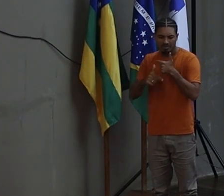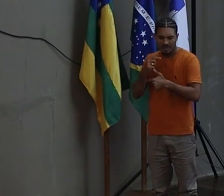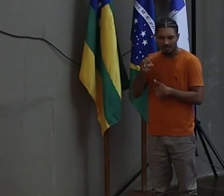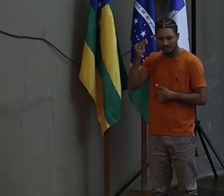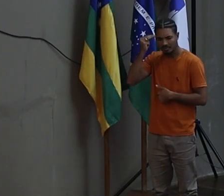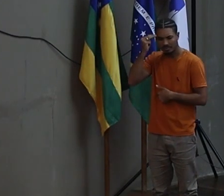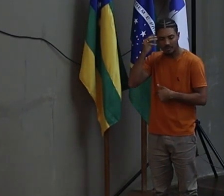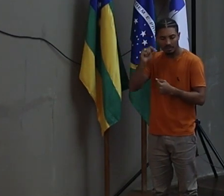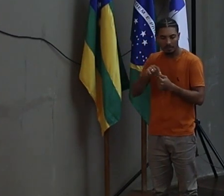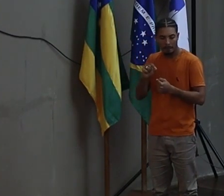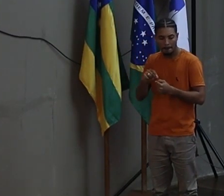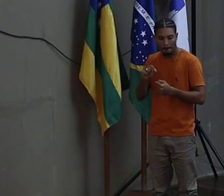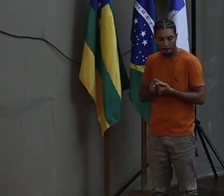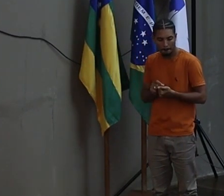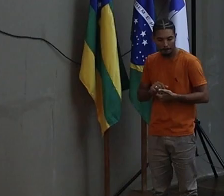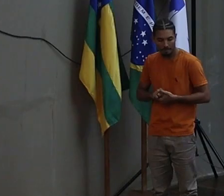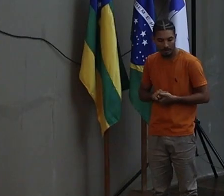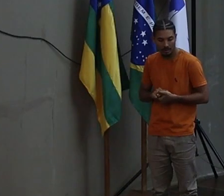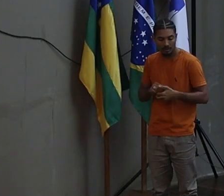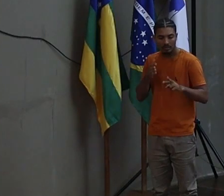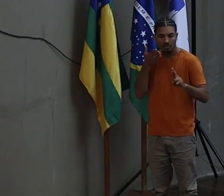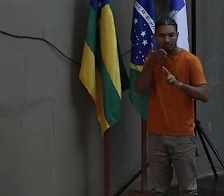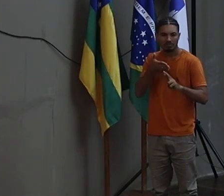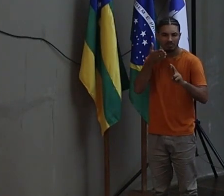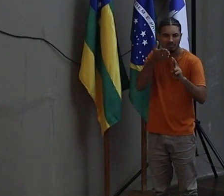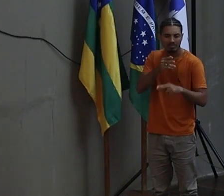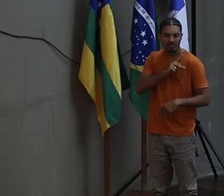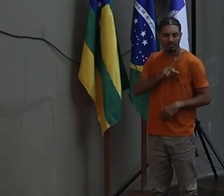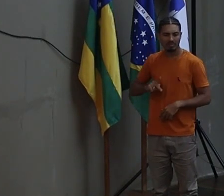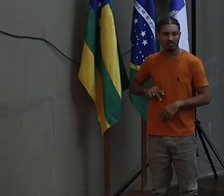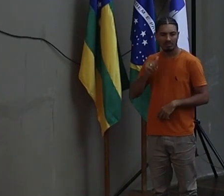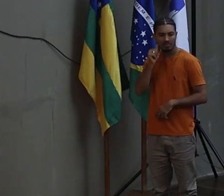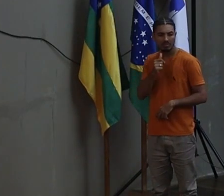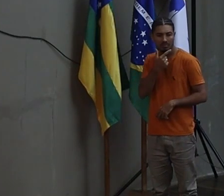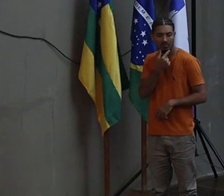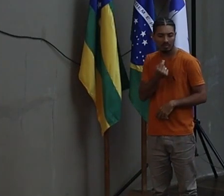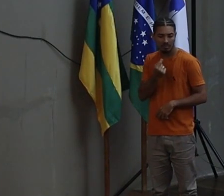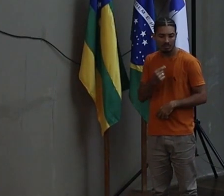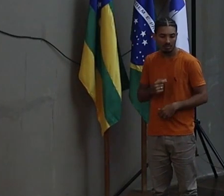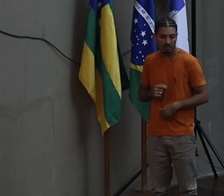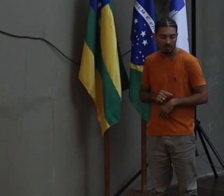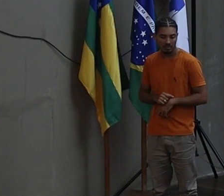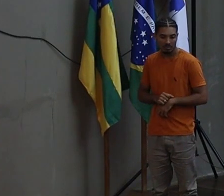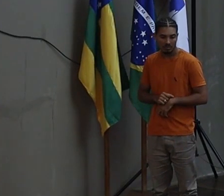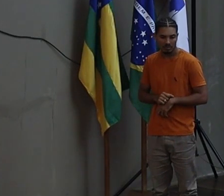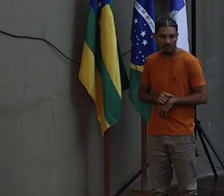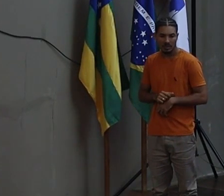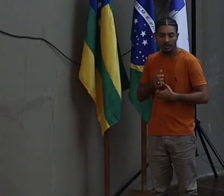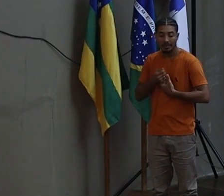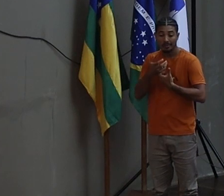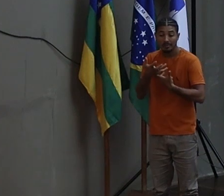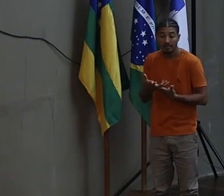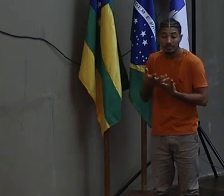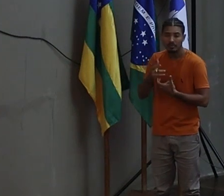foi feito trazendo essas presidentas e presidentes para contar um pouco essa história. Eu